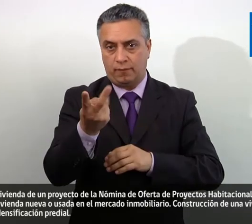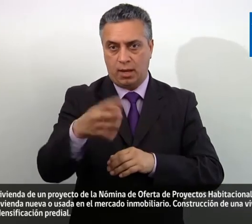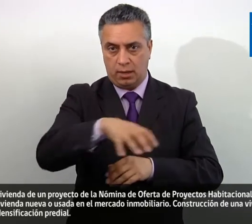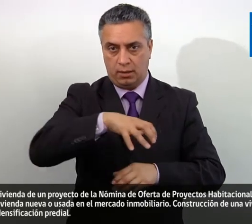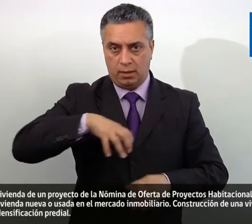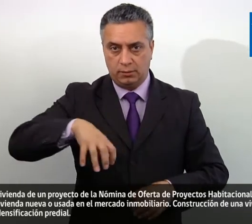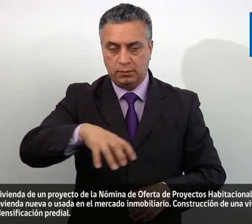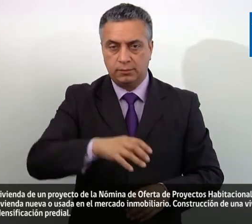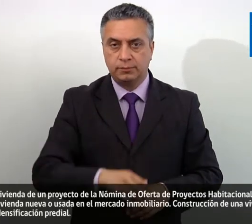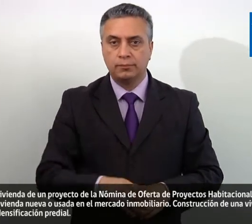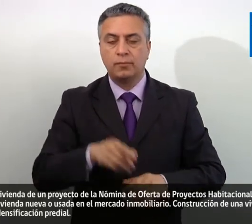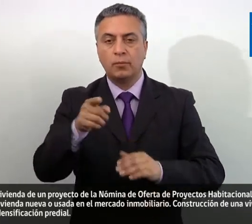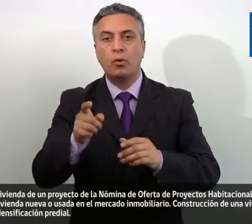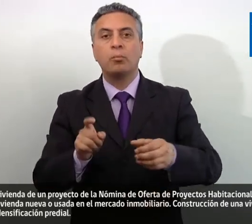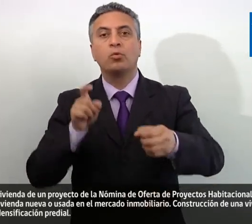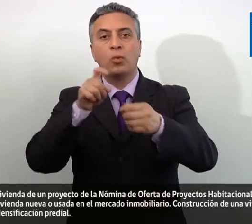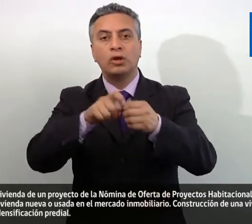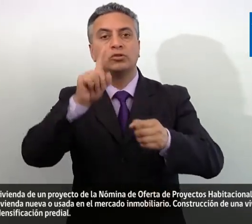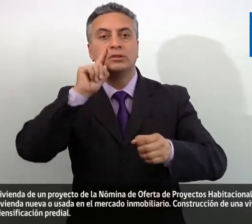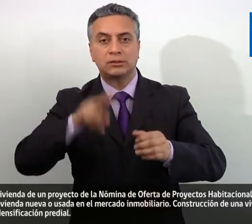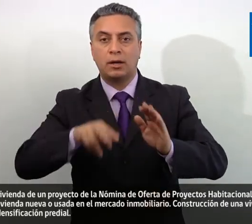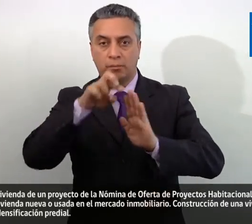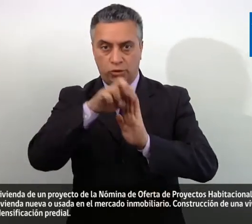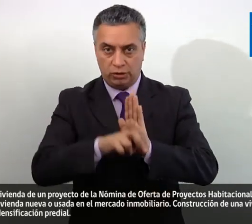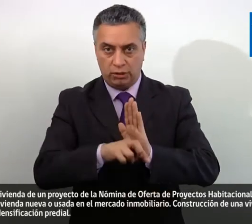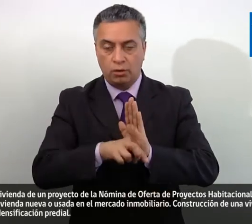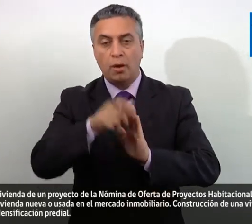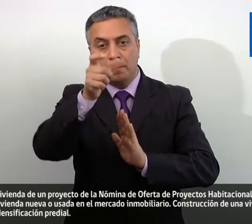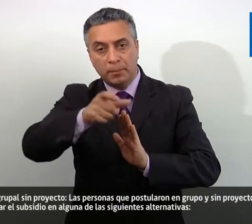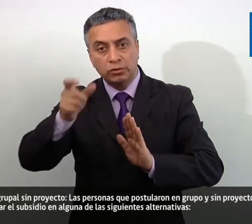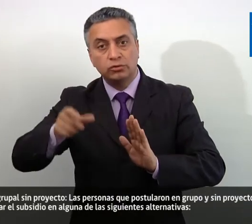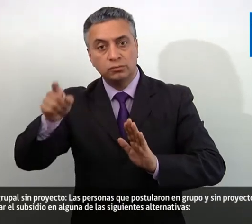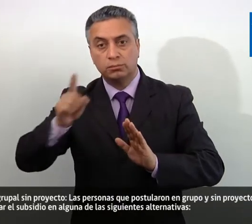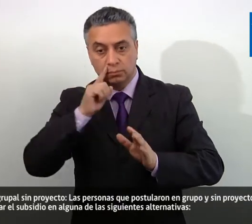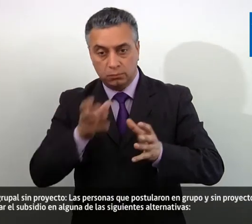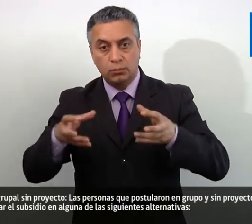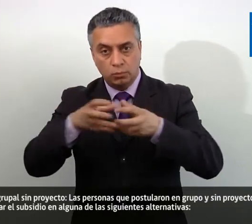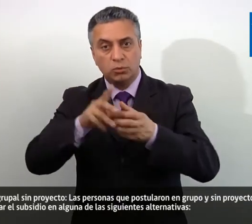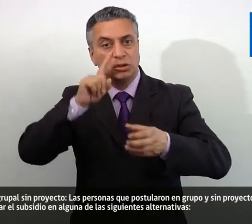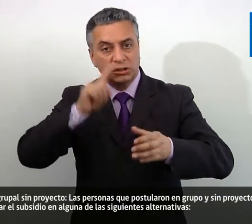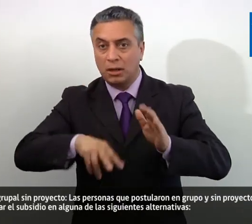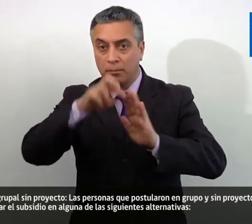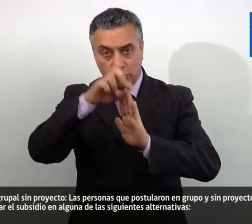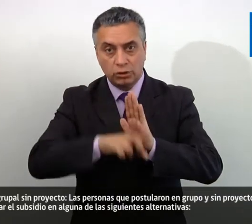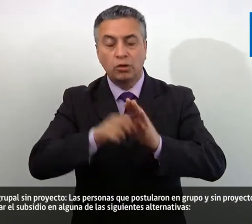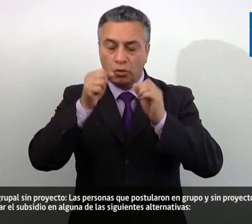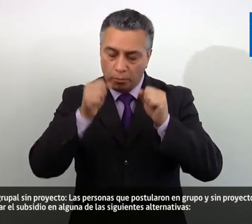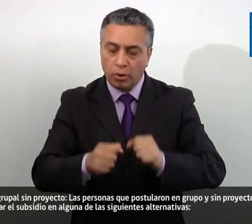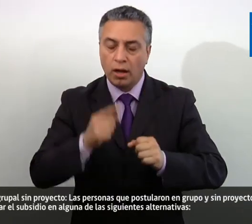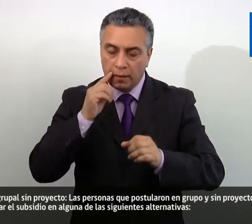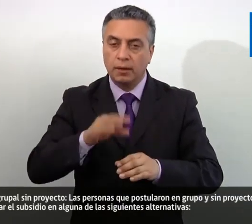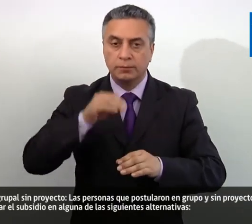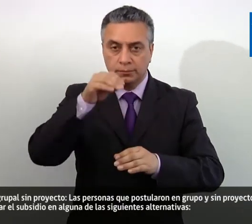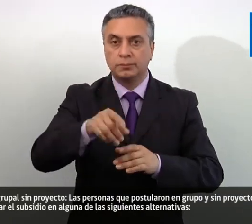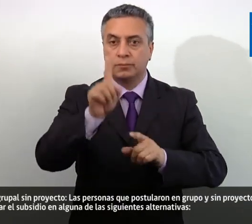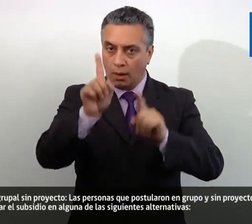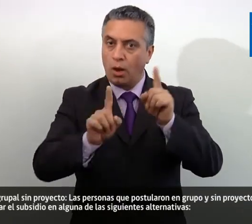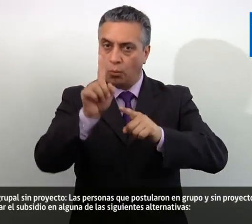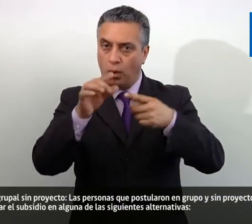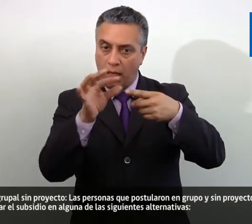en sitio propio o en densificación predial. Postulación grupal sin proyecto. Las personas que postularon en grupo y sin